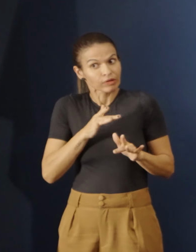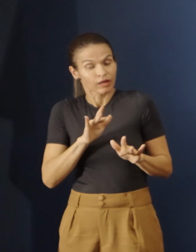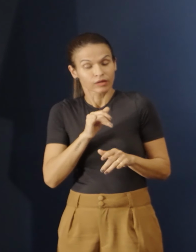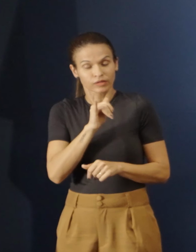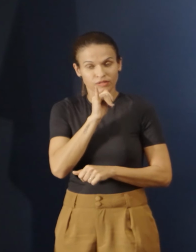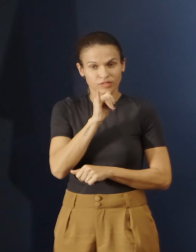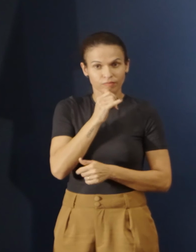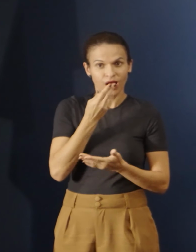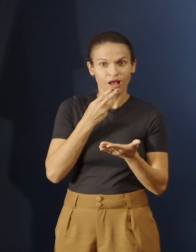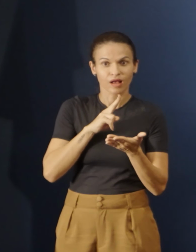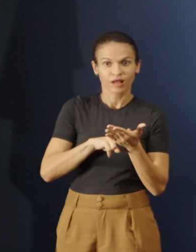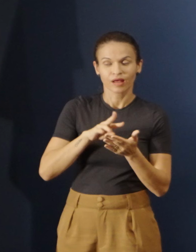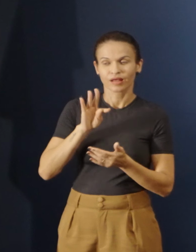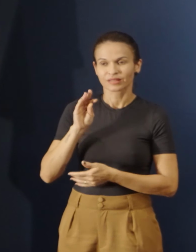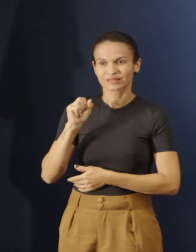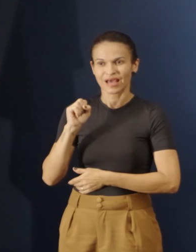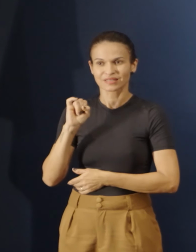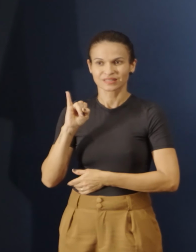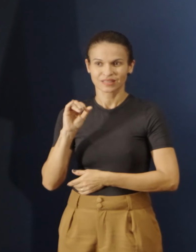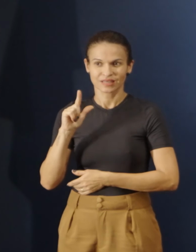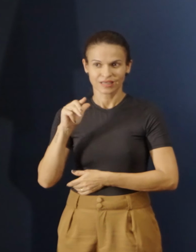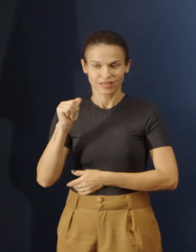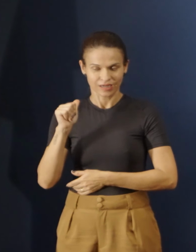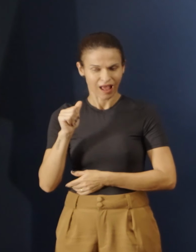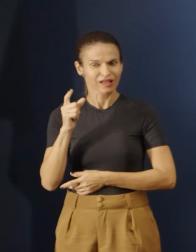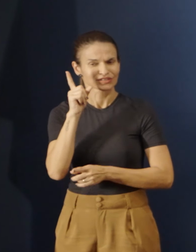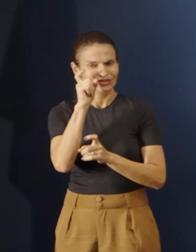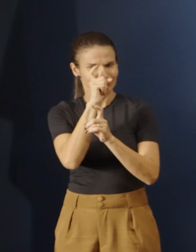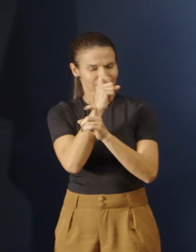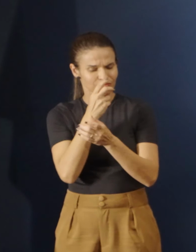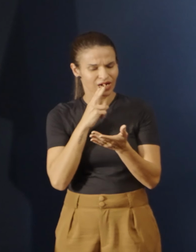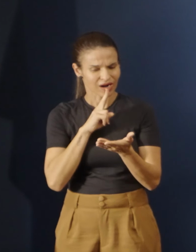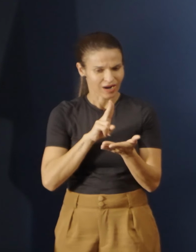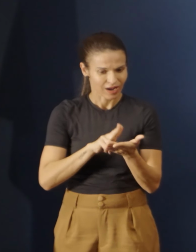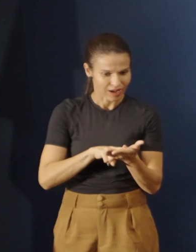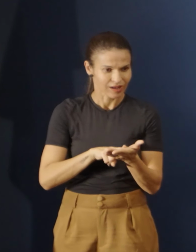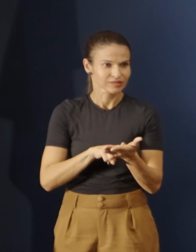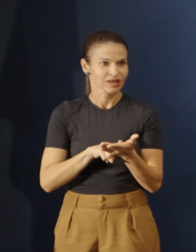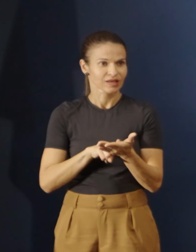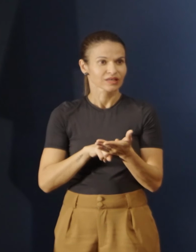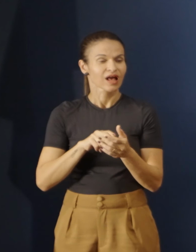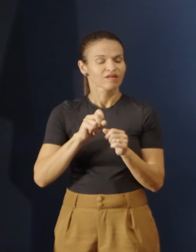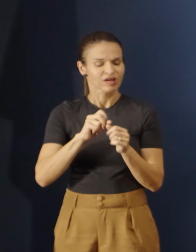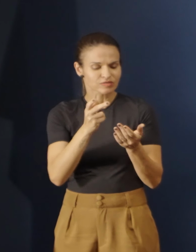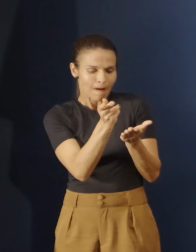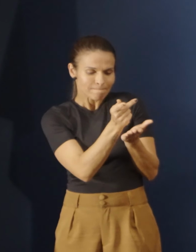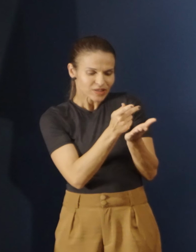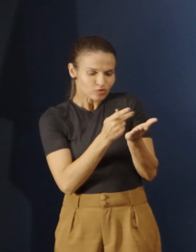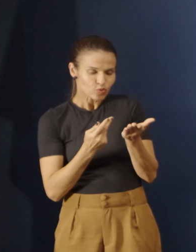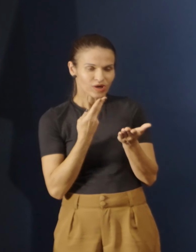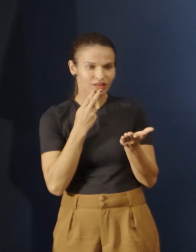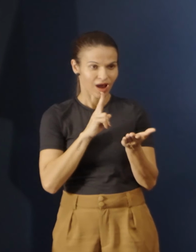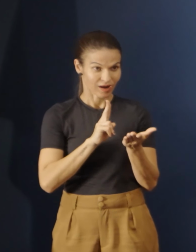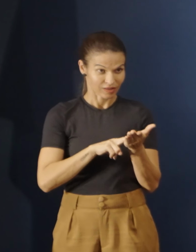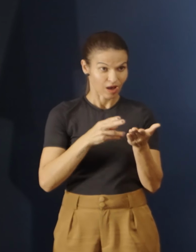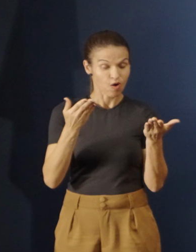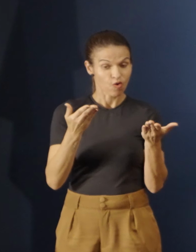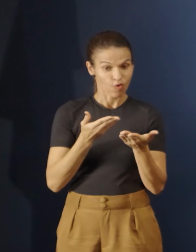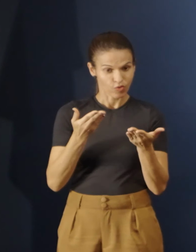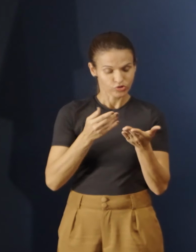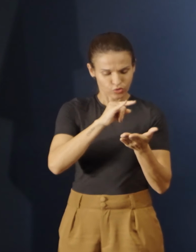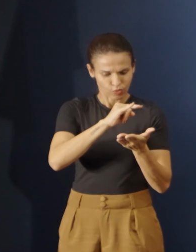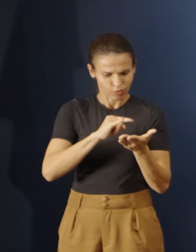Exemplo, as cartas da Tarsila do Amaral. É difícil uma carta da Tarsila do Amaral que ela não faça uma pintura na carta. O que hoje faz com